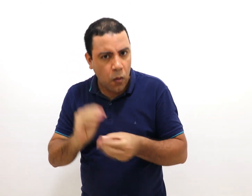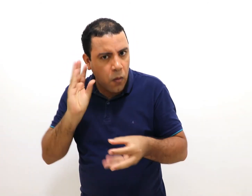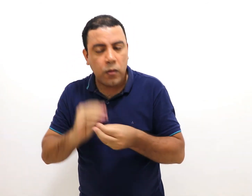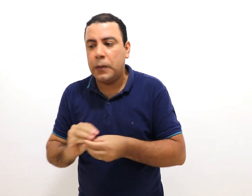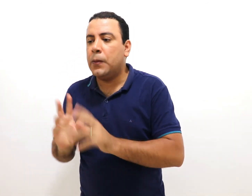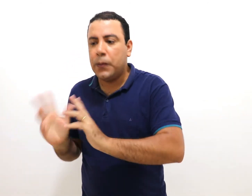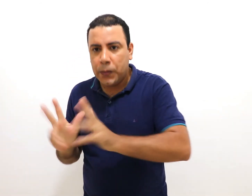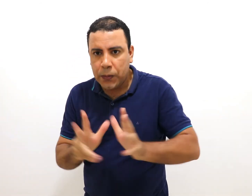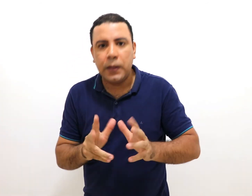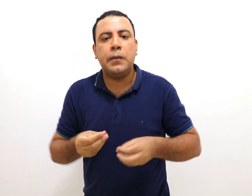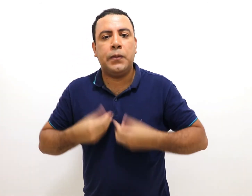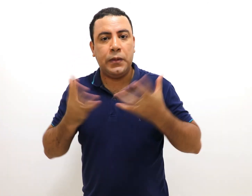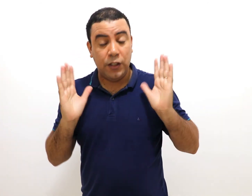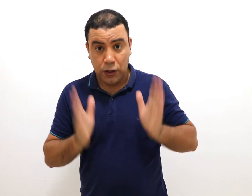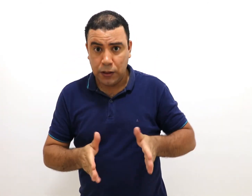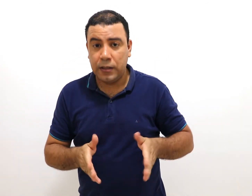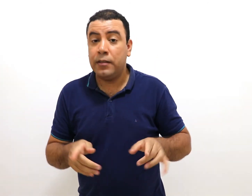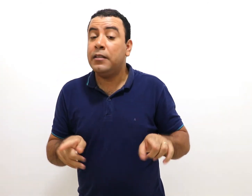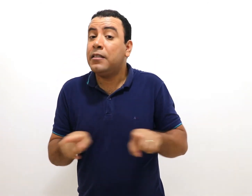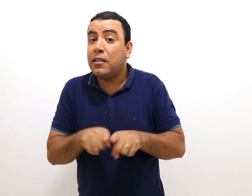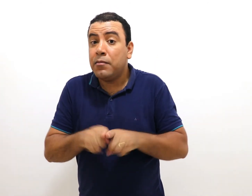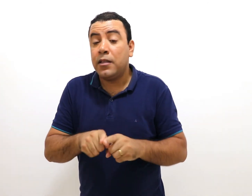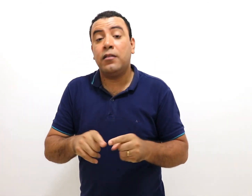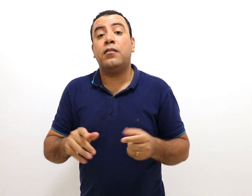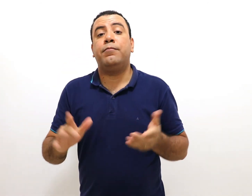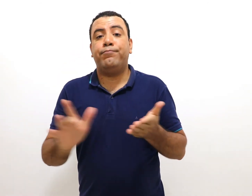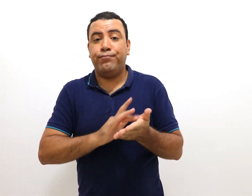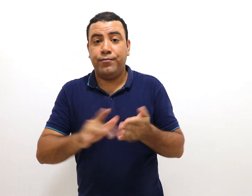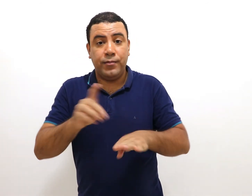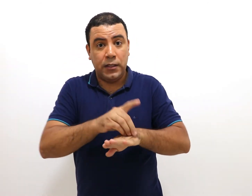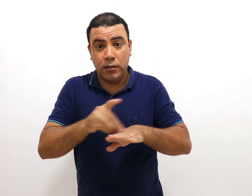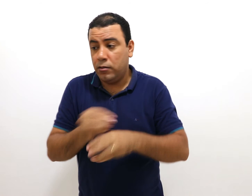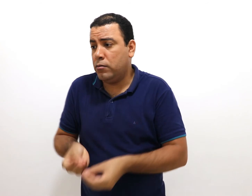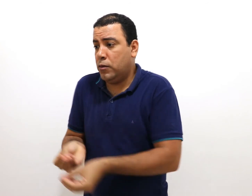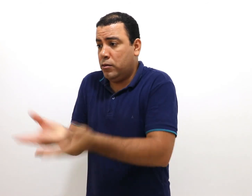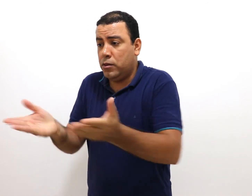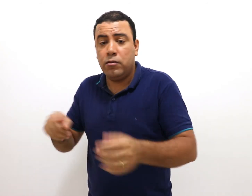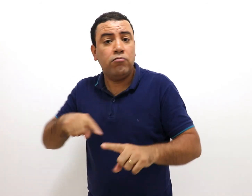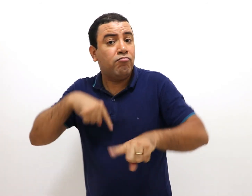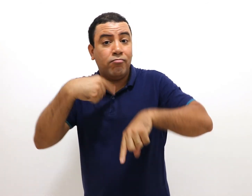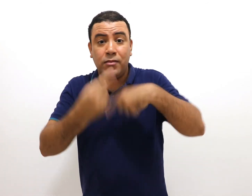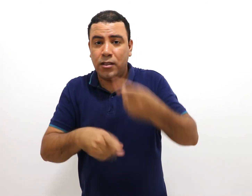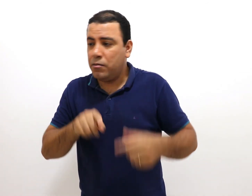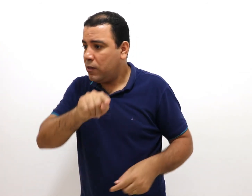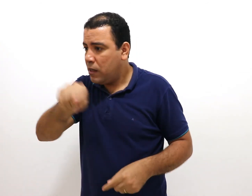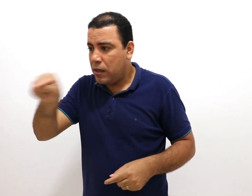Ademais, eles receberam a versão digital, que lhes ajuda a ter acesso posteriormente.